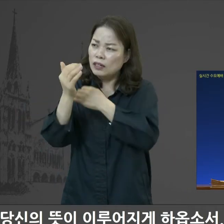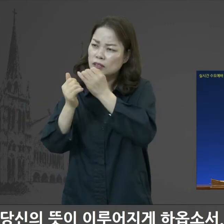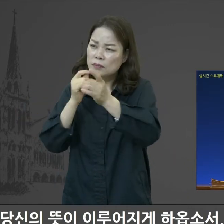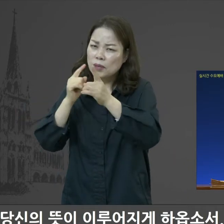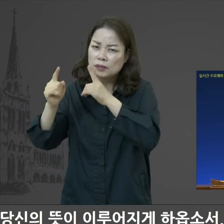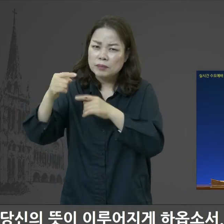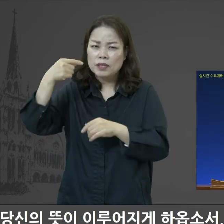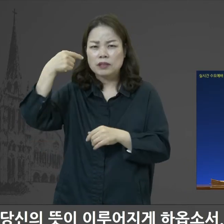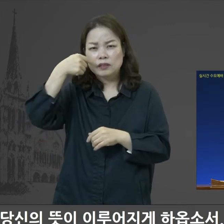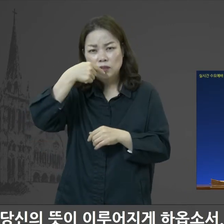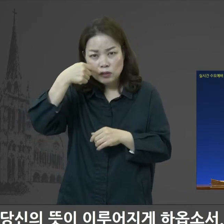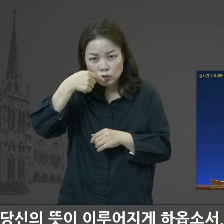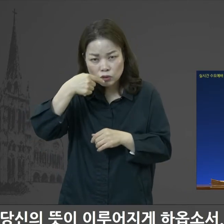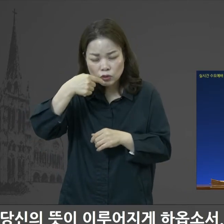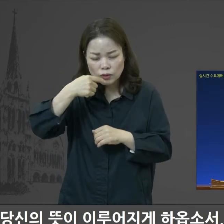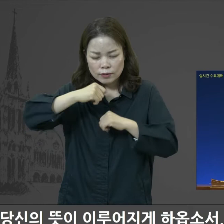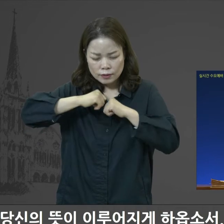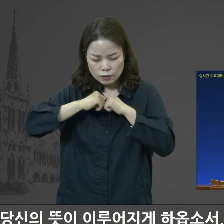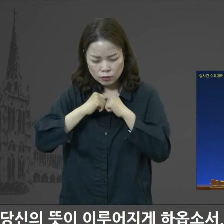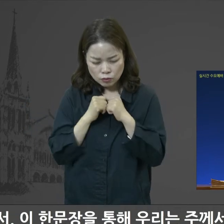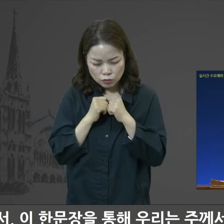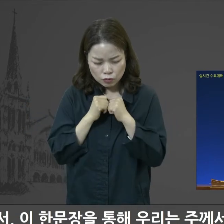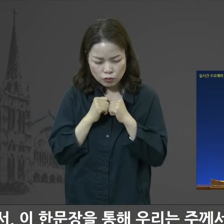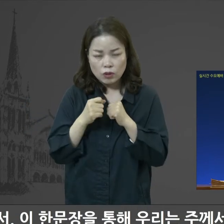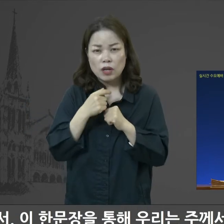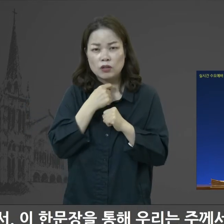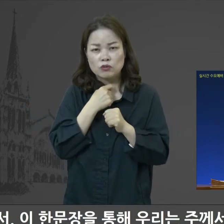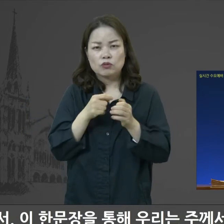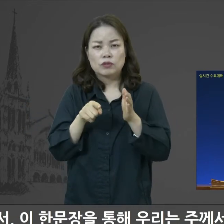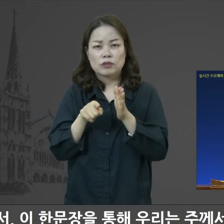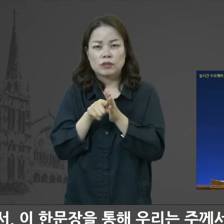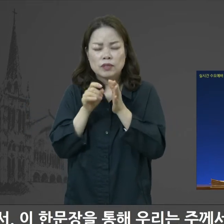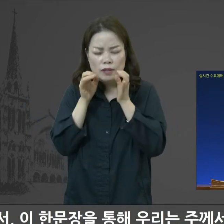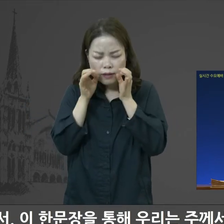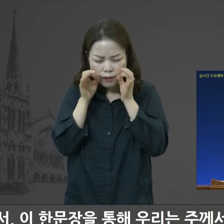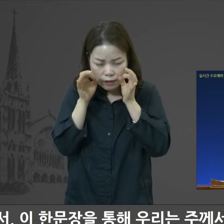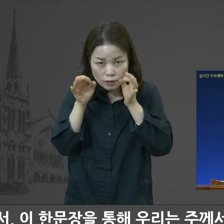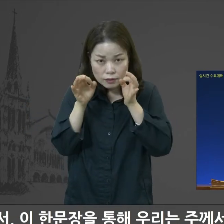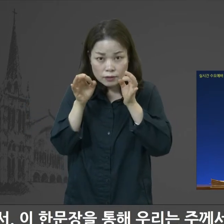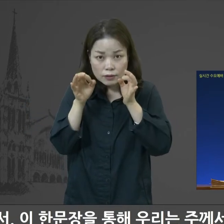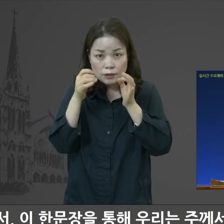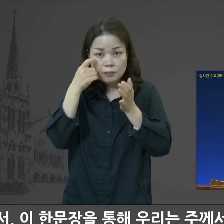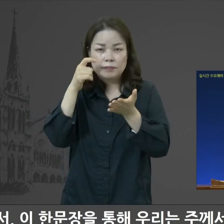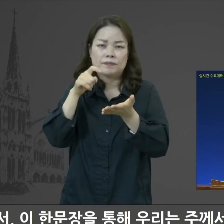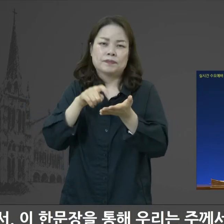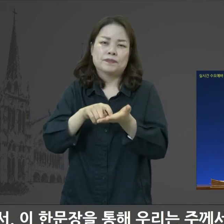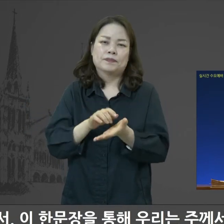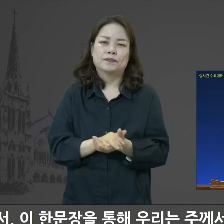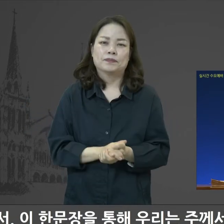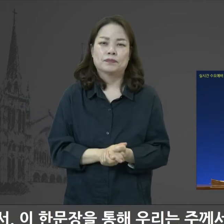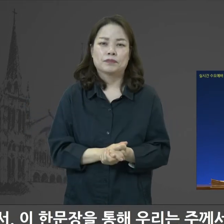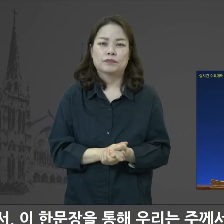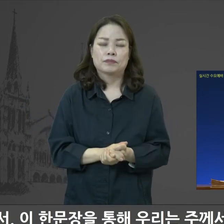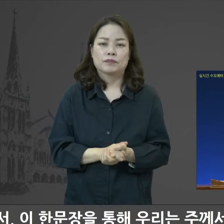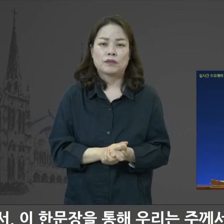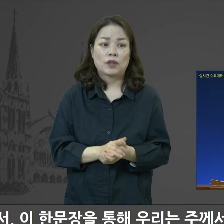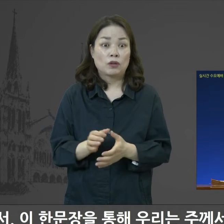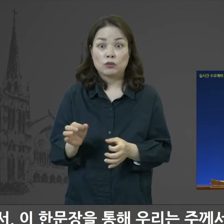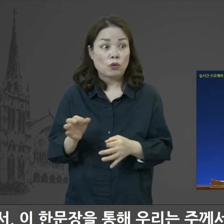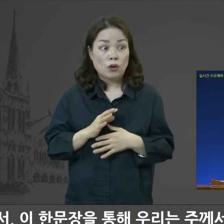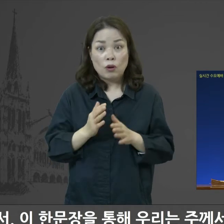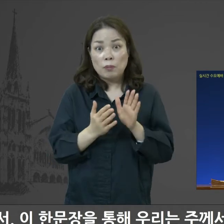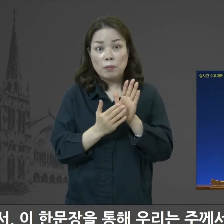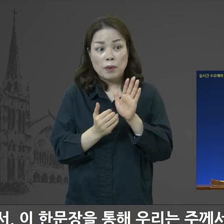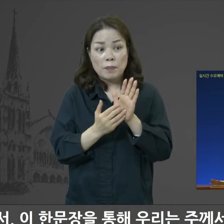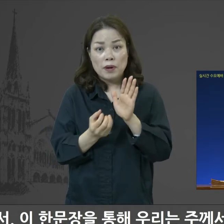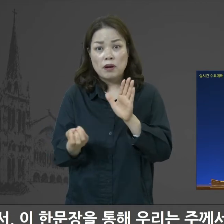말씀에 철저하게 순종하려고 애쓰셨는지를 발견하게 되죠. 이 한 문장에는 놀라운 비밀이